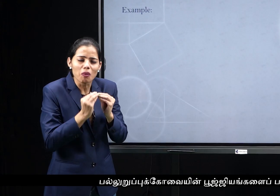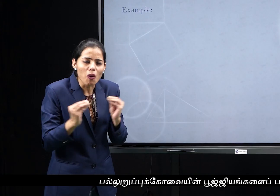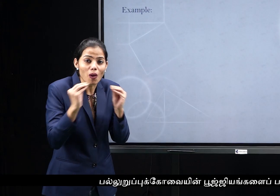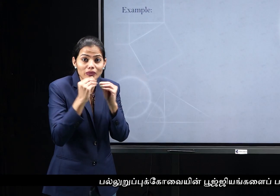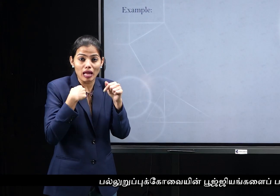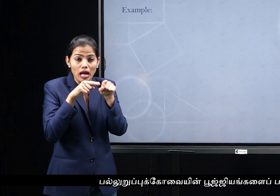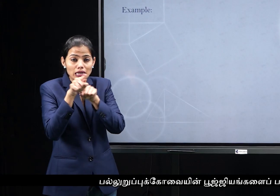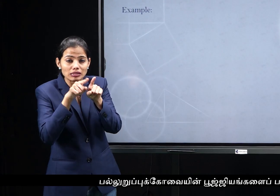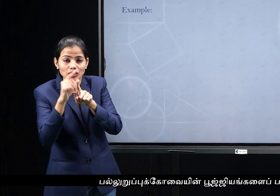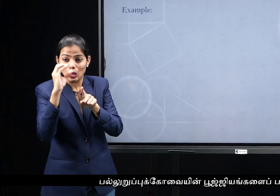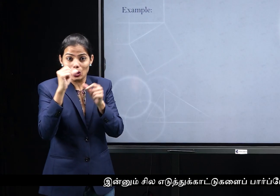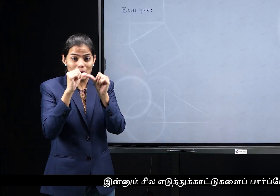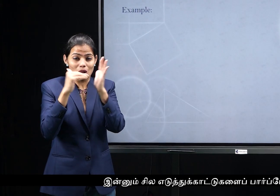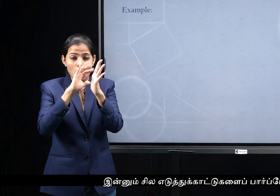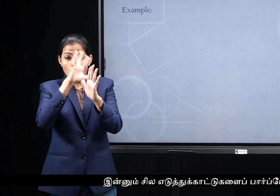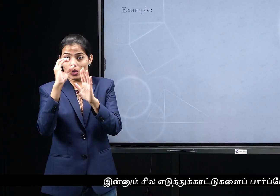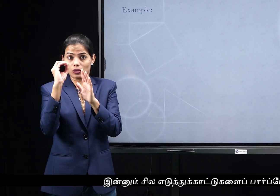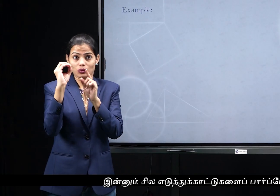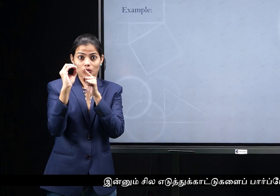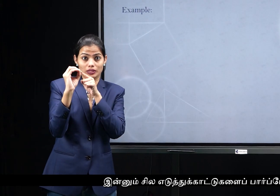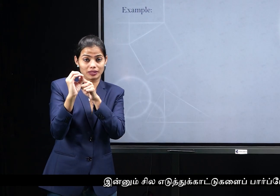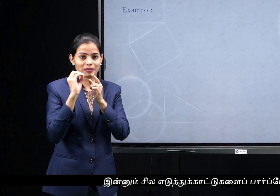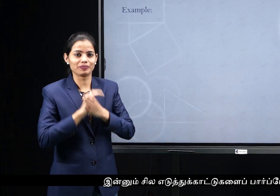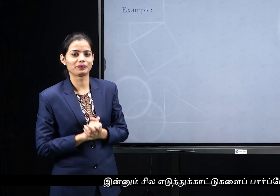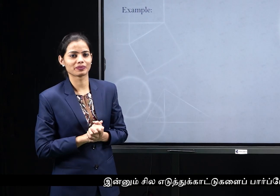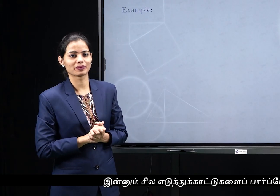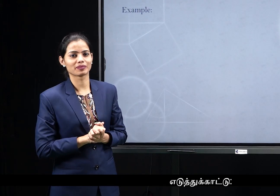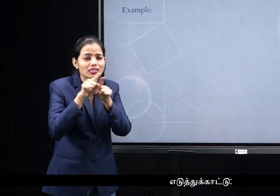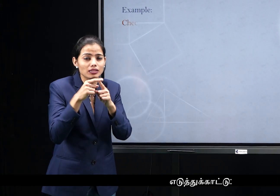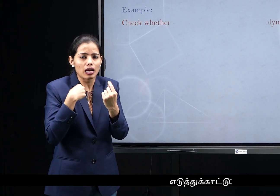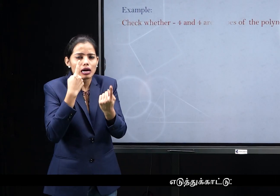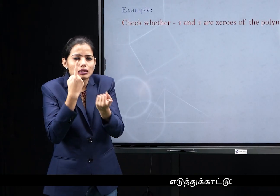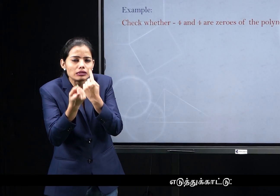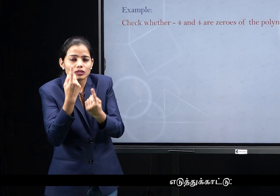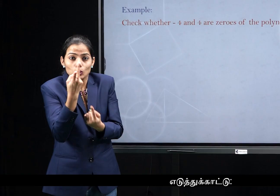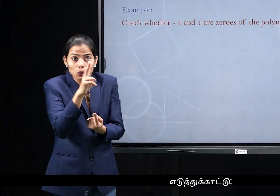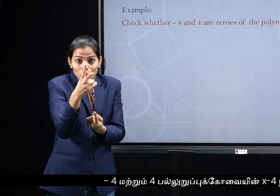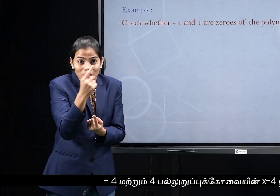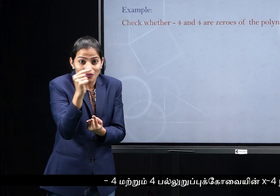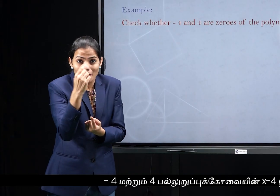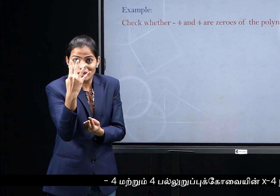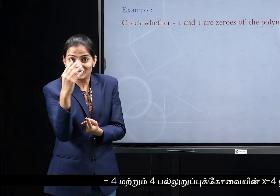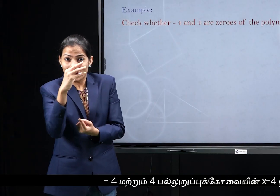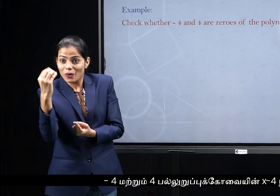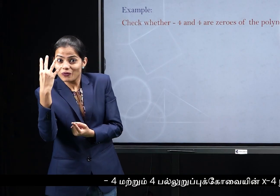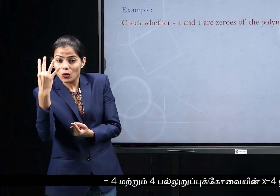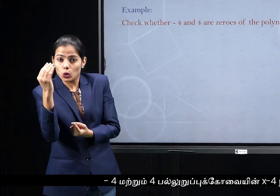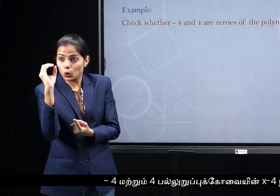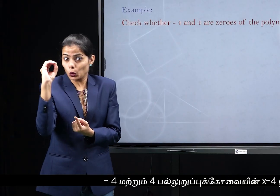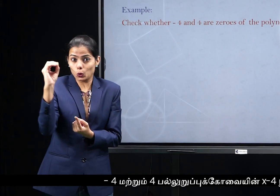பல்லுறுப்புக்கோவையின் பூஜ்ஜியங்களை பற்றிய இன்னும் சில எடுத்துக்காட்டுகளை பார்ப்போம். கழித்தல் 4 மற்றும் 4